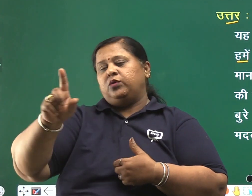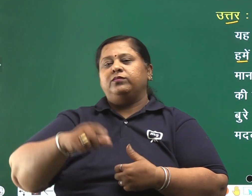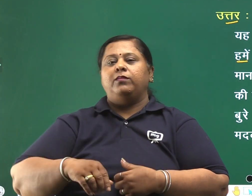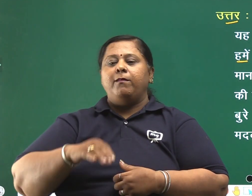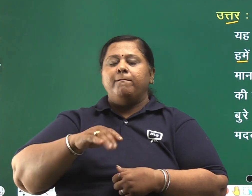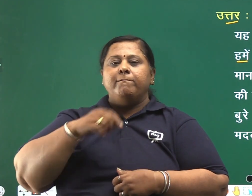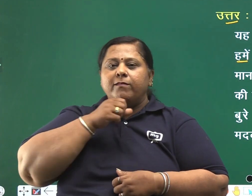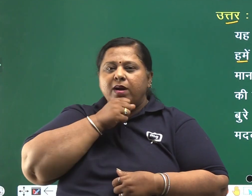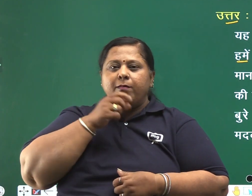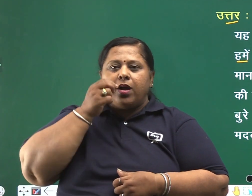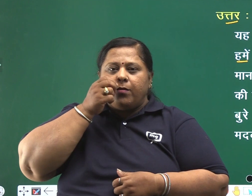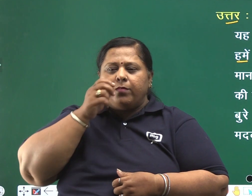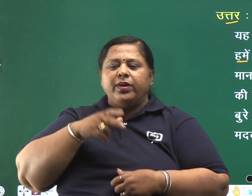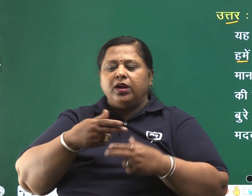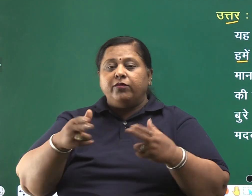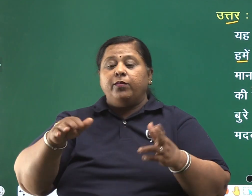बड़ों की सीख